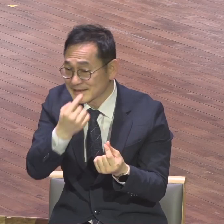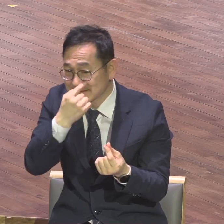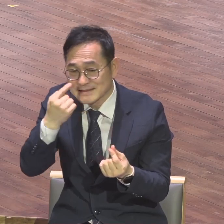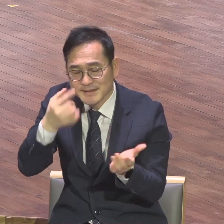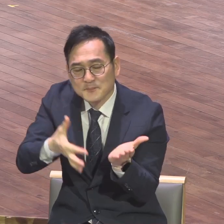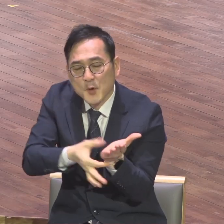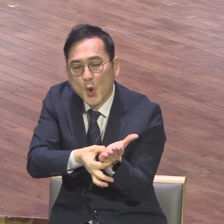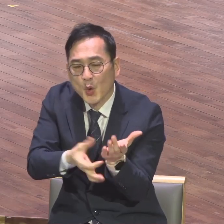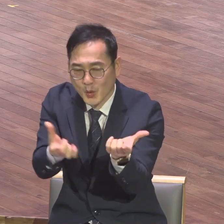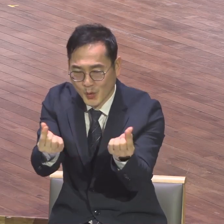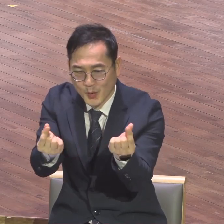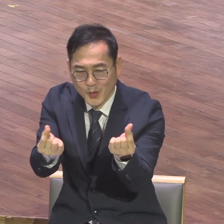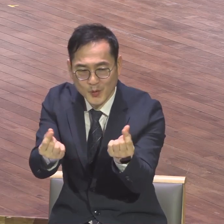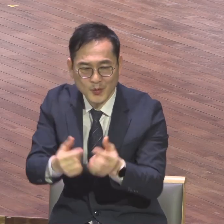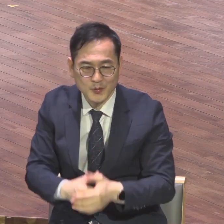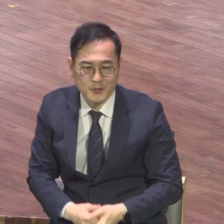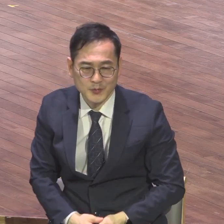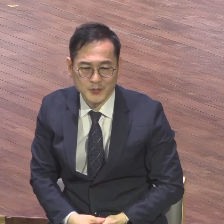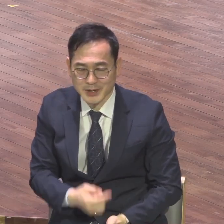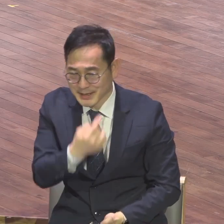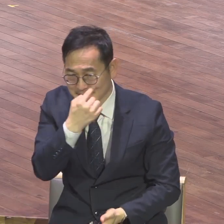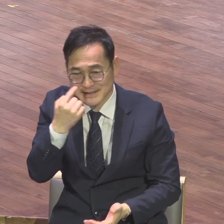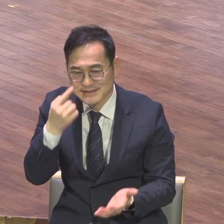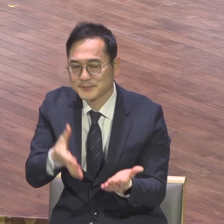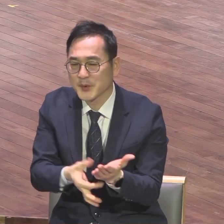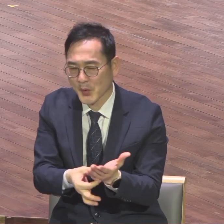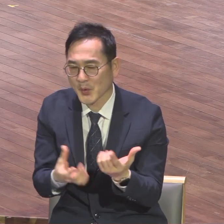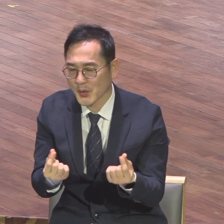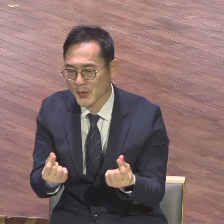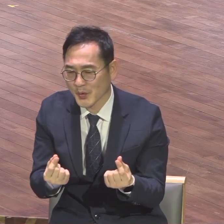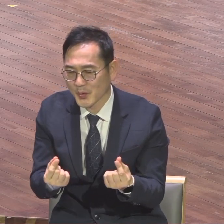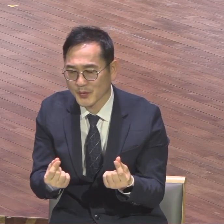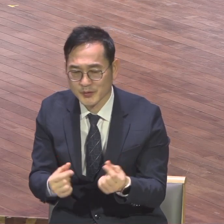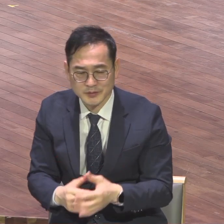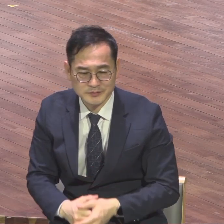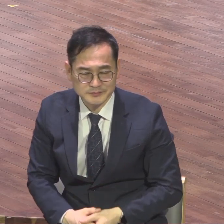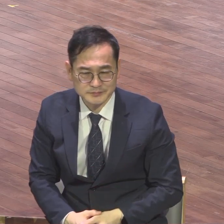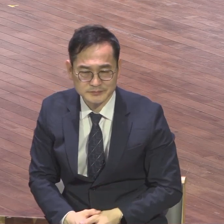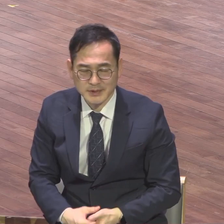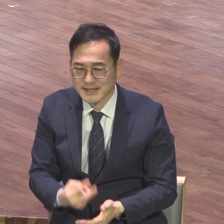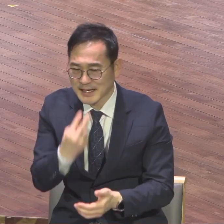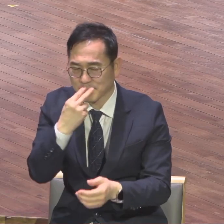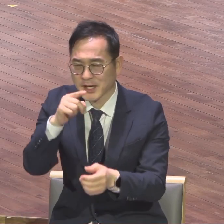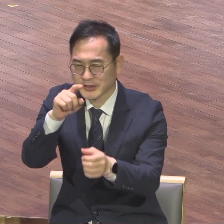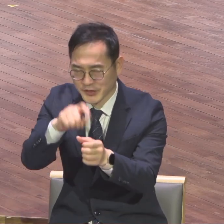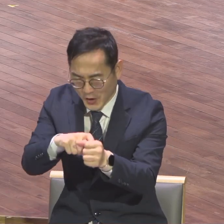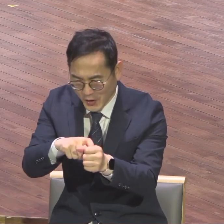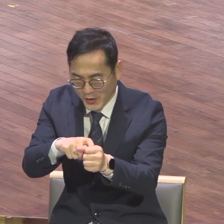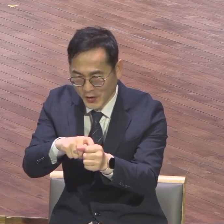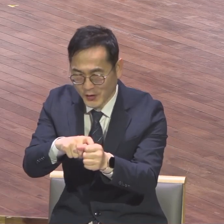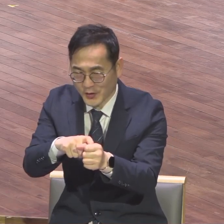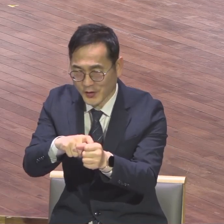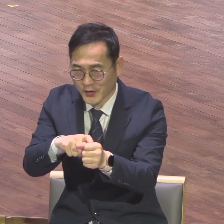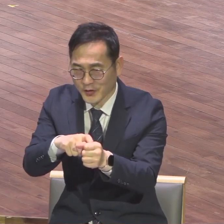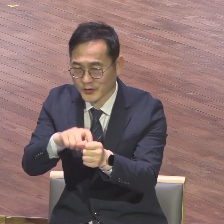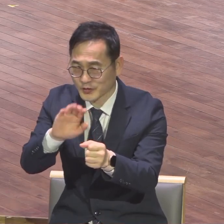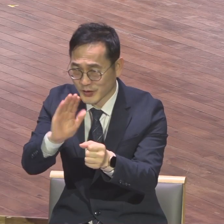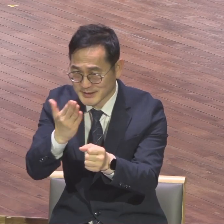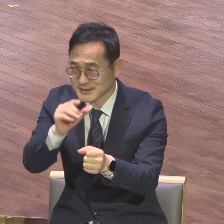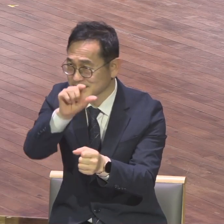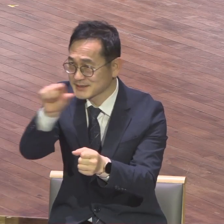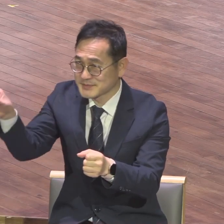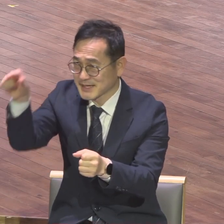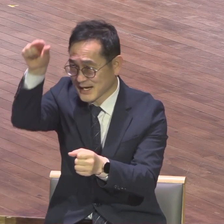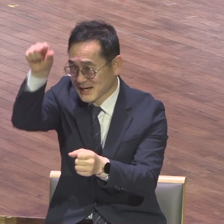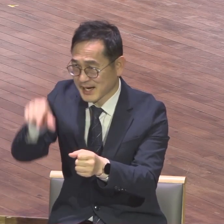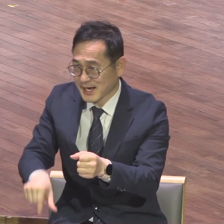우리는 성찬을 통해서 떡을 나누면서 생명의 떡이신 예수 그리스도의 십자가의 희생을